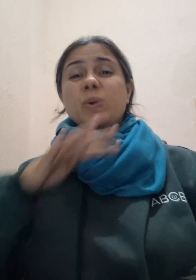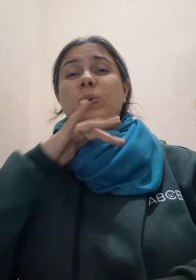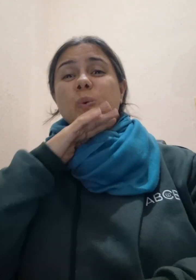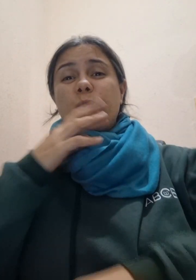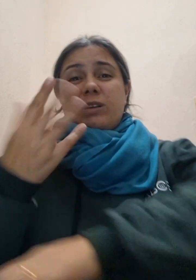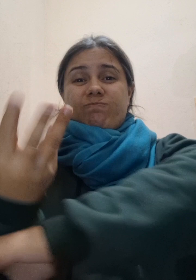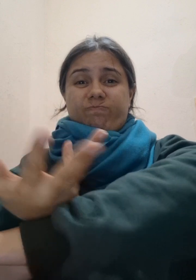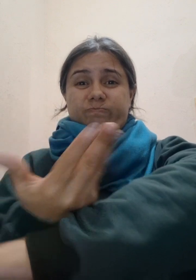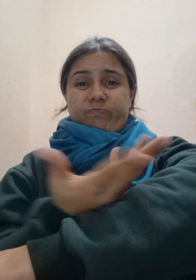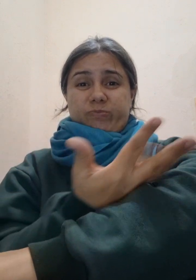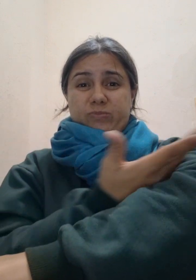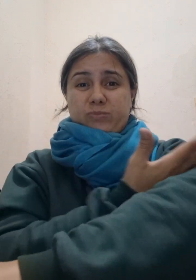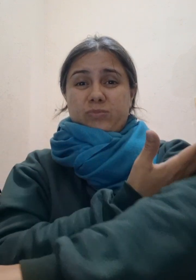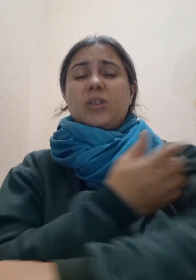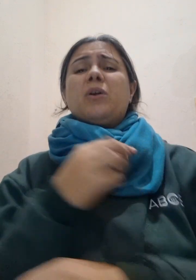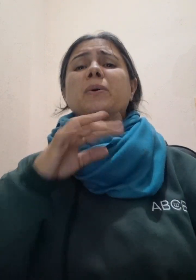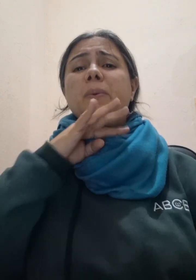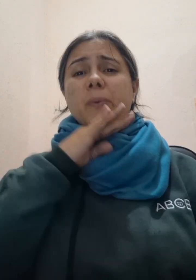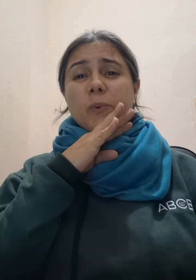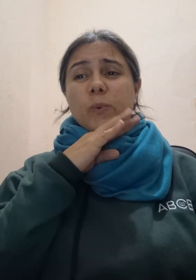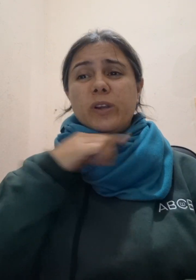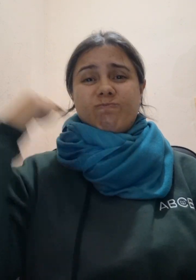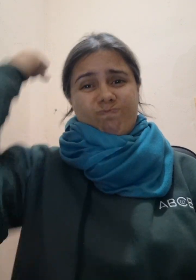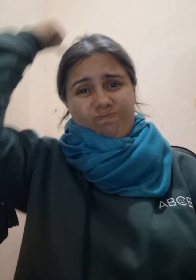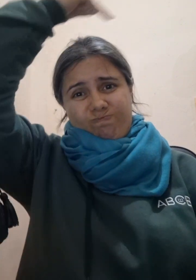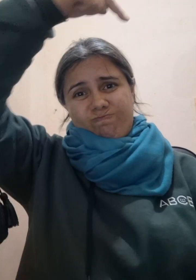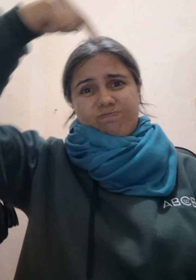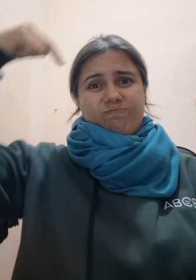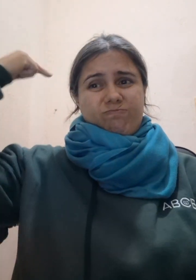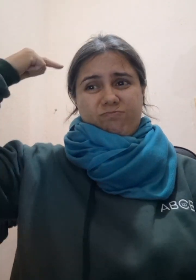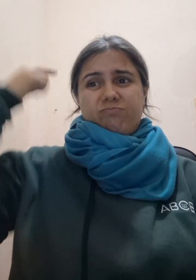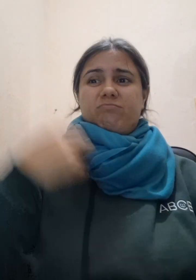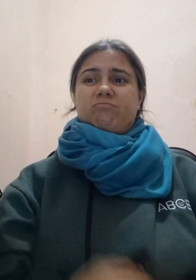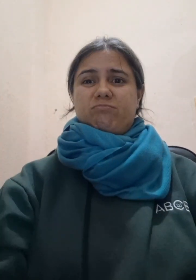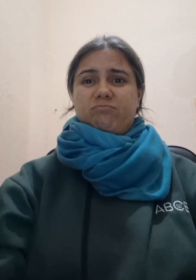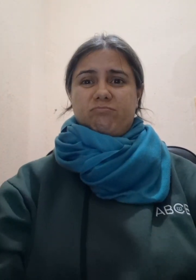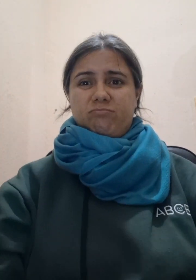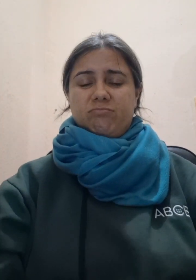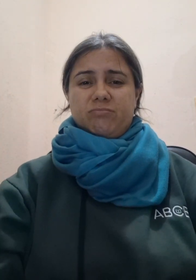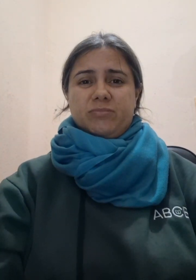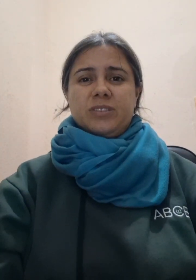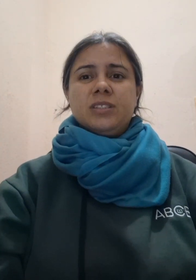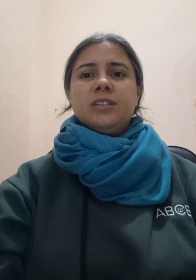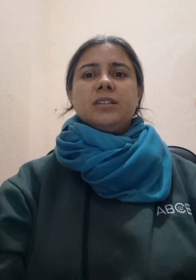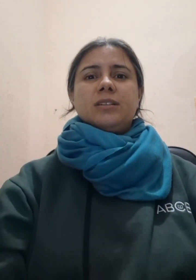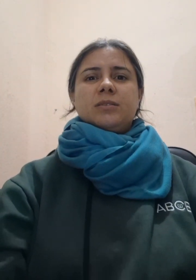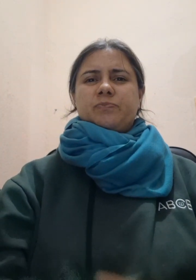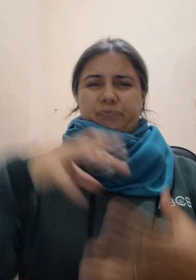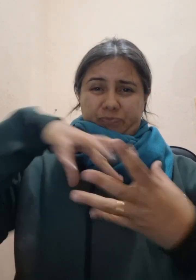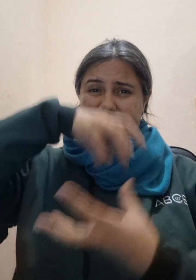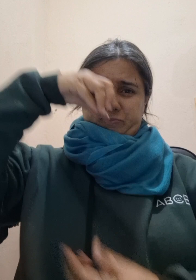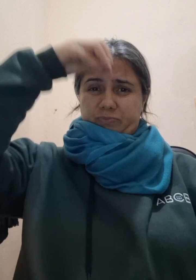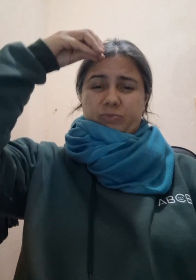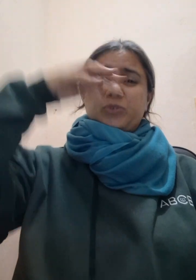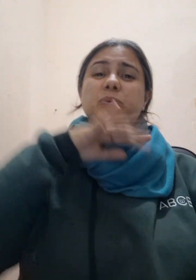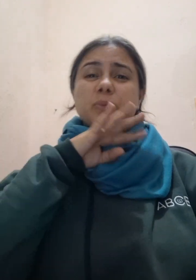na deteriorização do nosso corpo físico, emocional e espiritual.